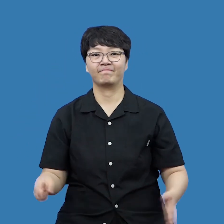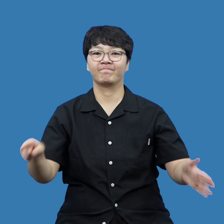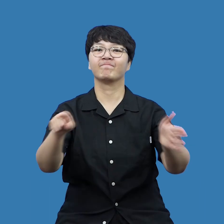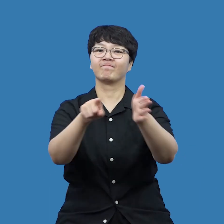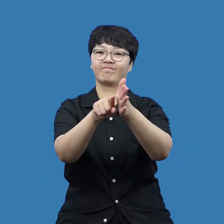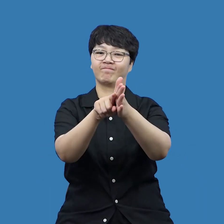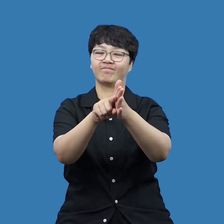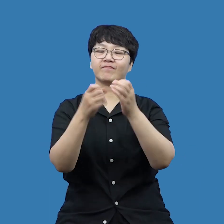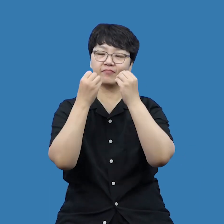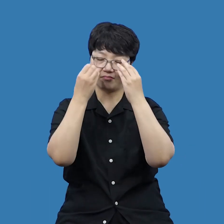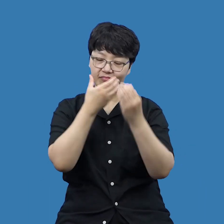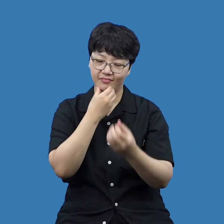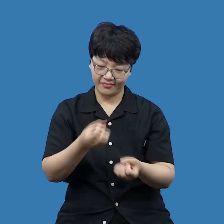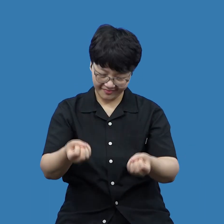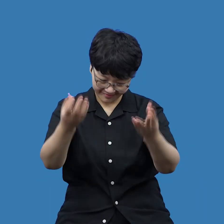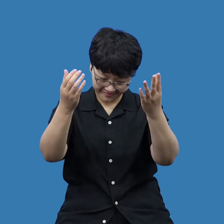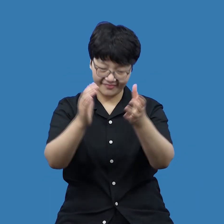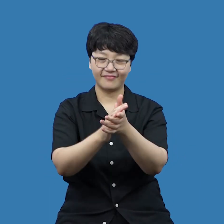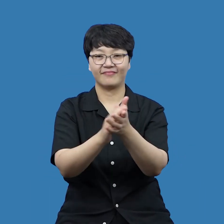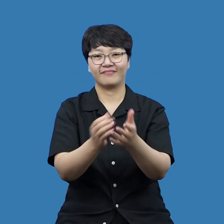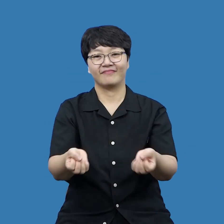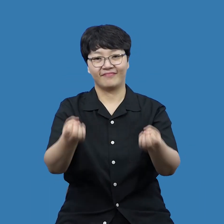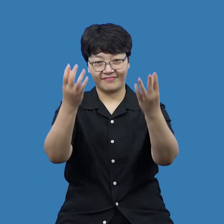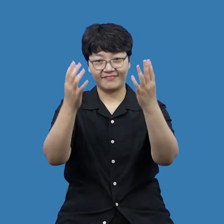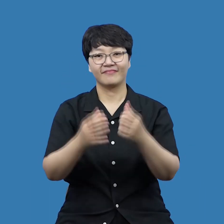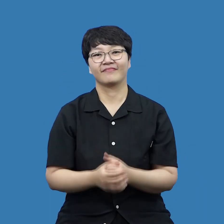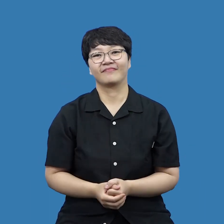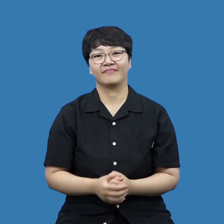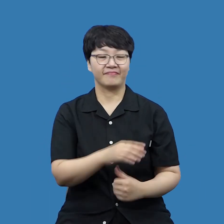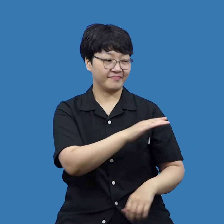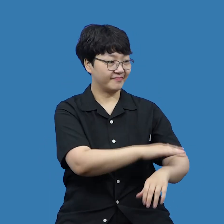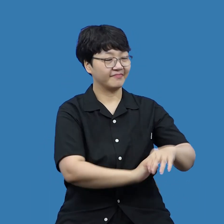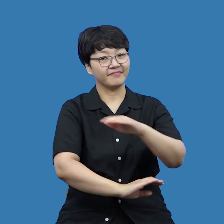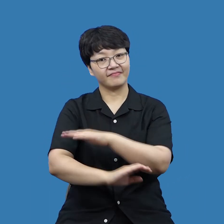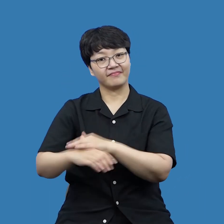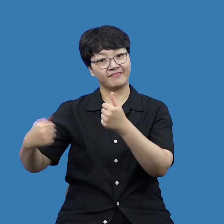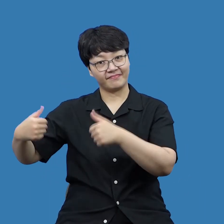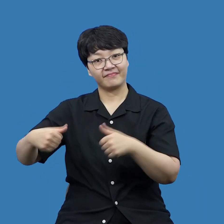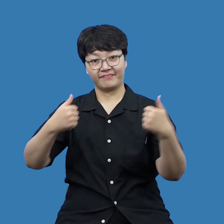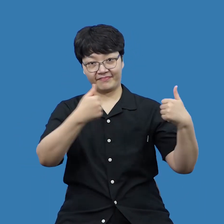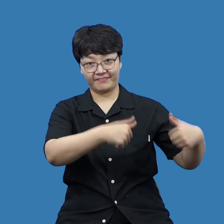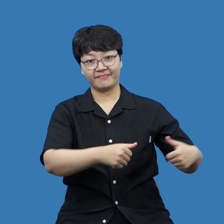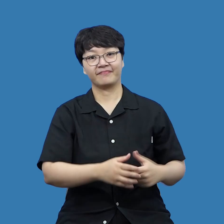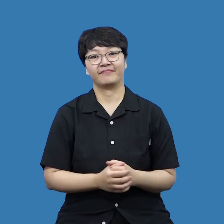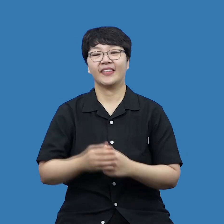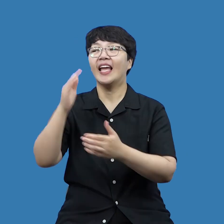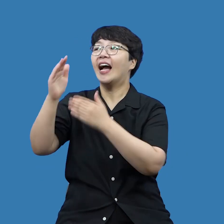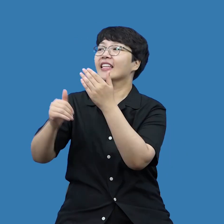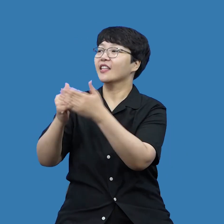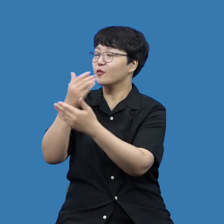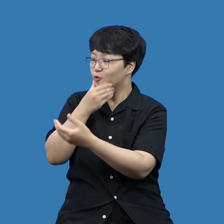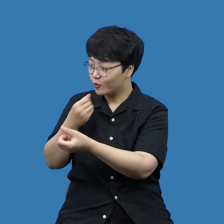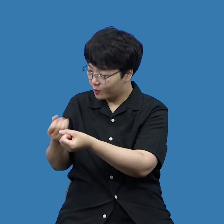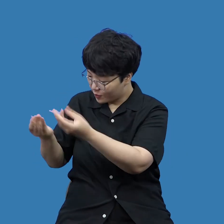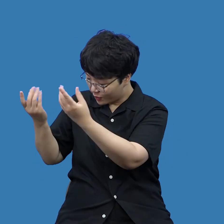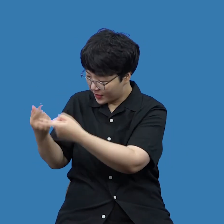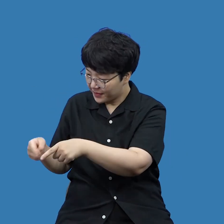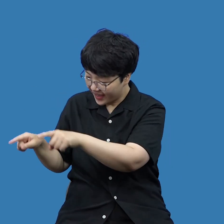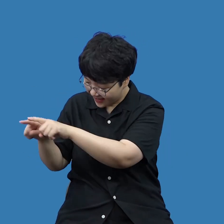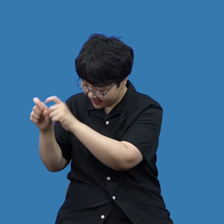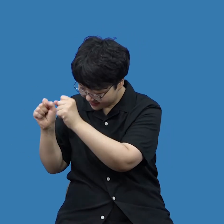해피 뉴 이어. 할렐루야. 다시 한번 옆에 있는 사람들에게 하나님의 축복이 함께 하십시오.